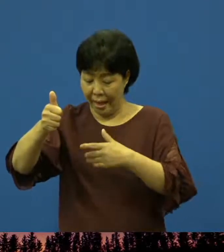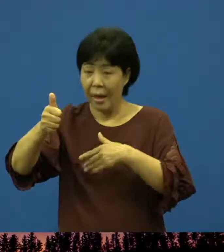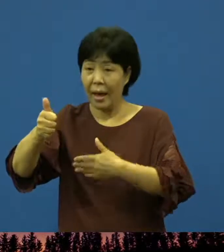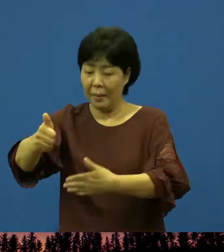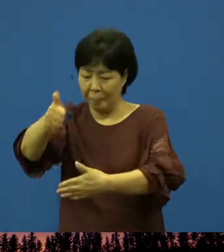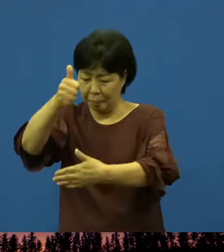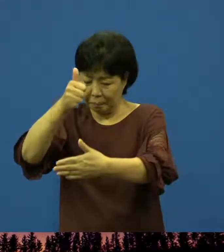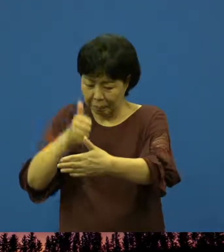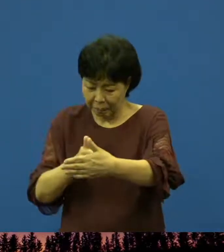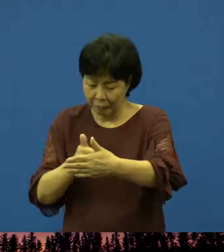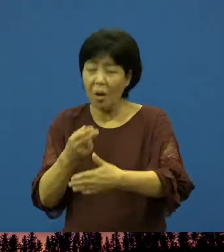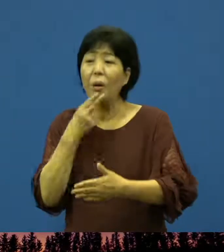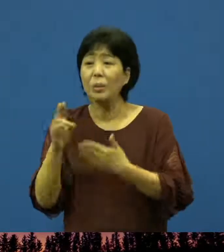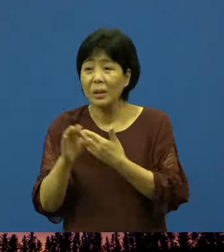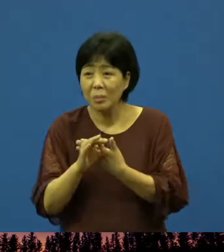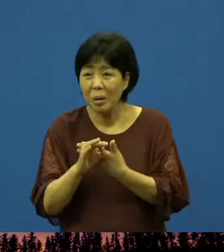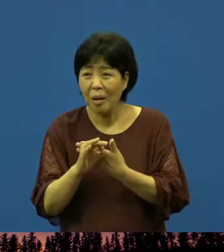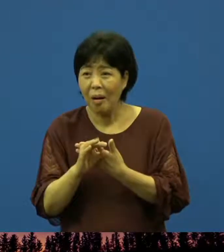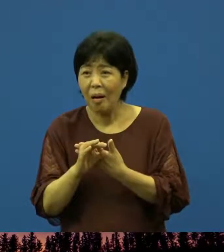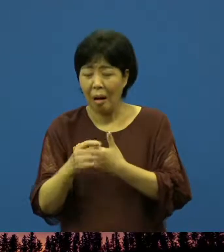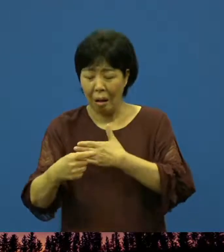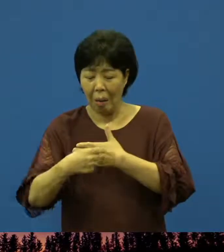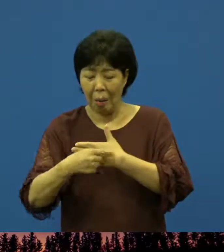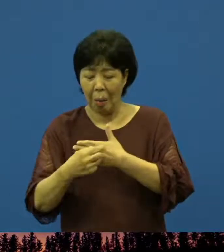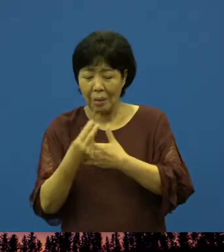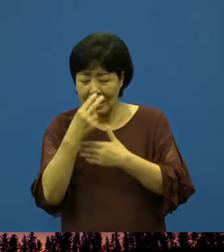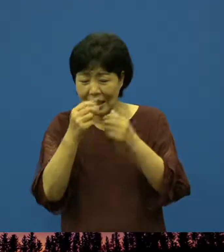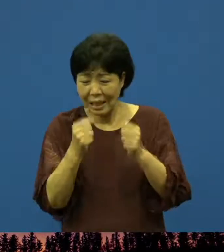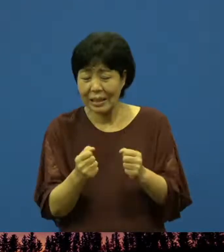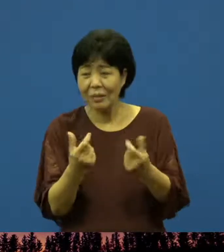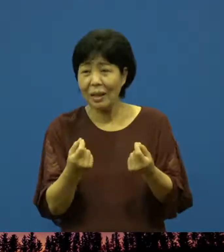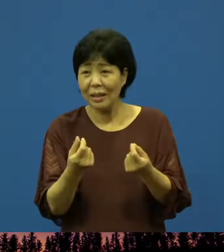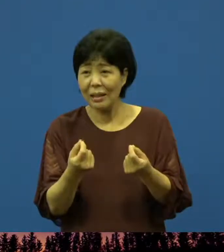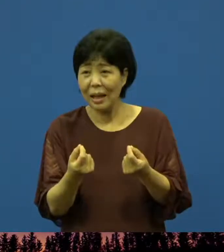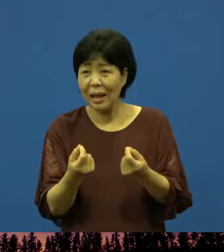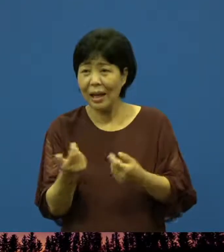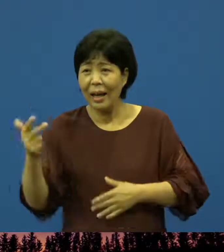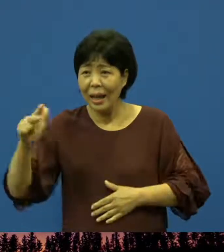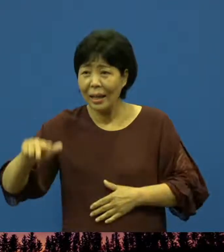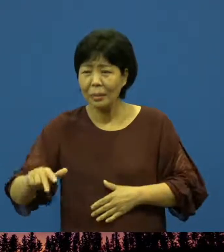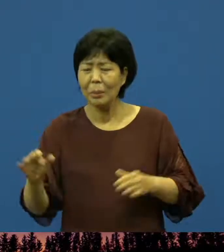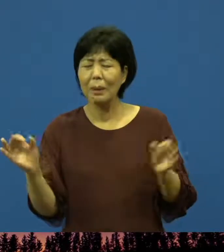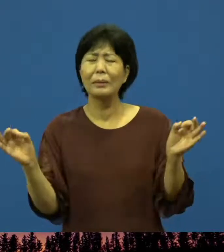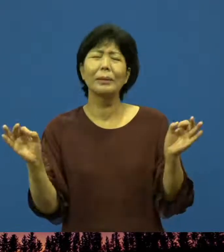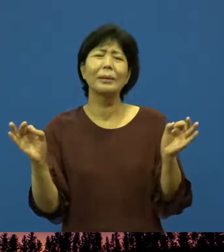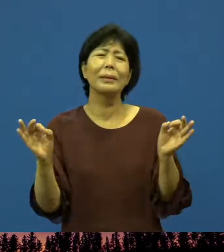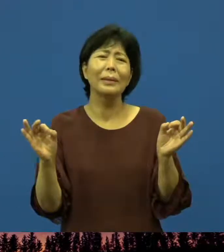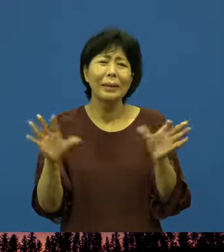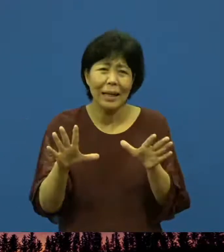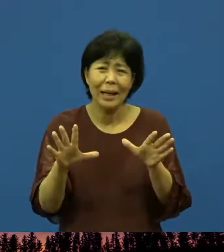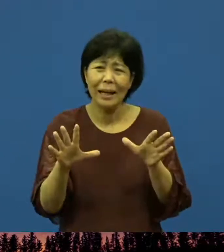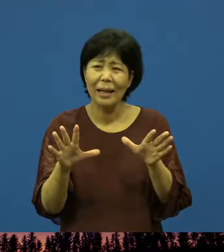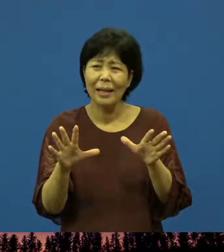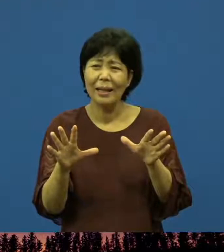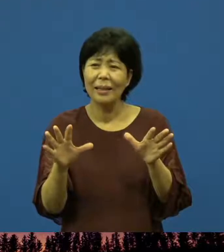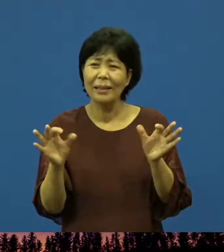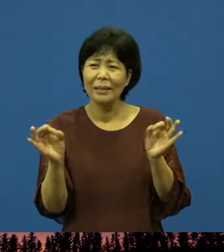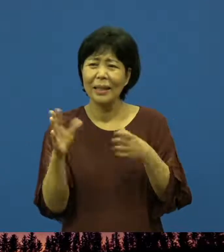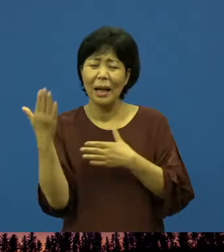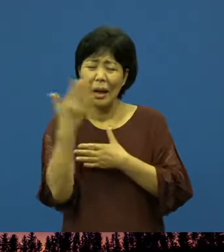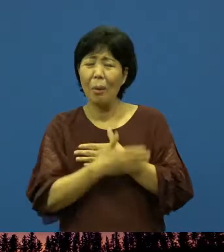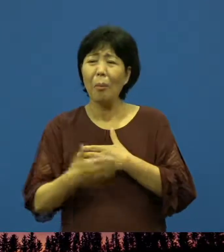살아있는 것 같지만 그냥 살아있는 게 아니에요, 사실은. 한순간도 그냥 그 몸은 그냥